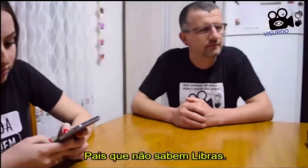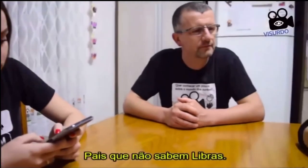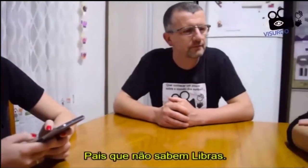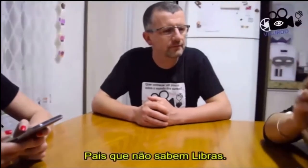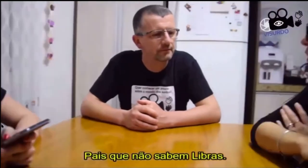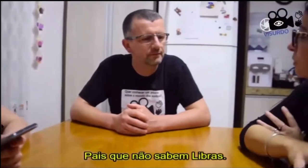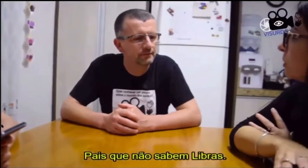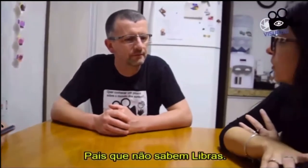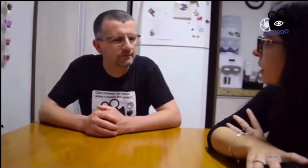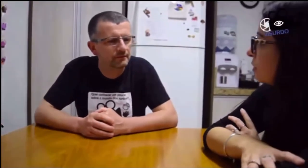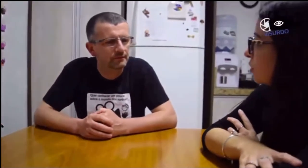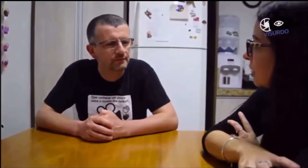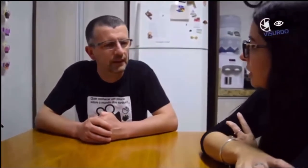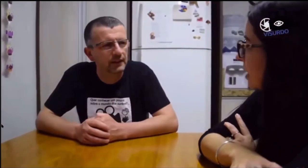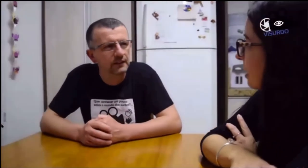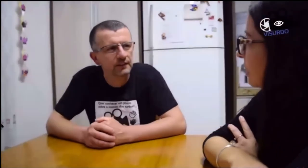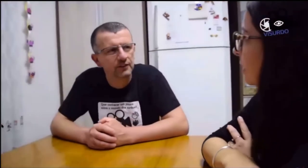Aquela vez lá, encontrei de novo um abraço hoje.